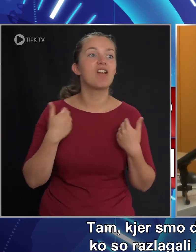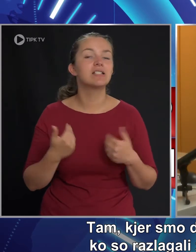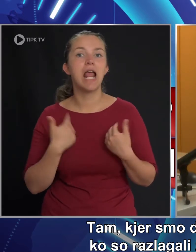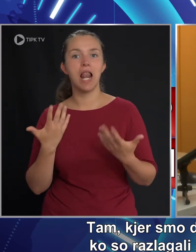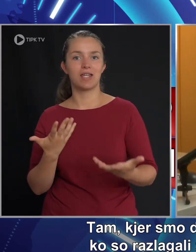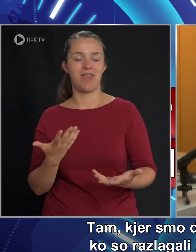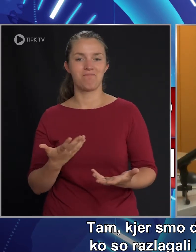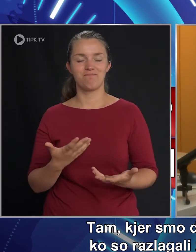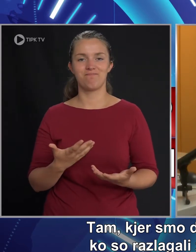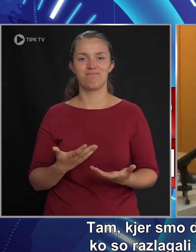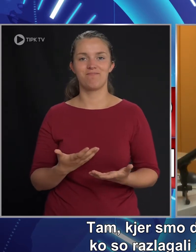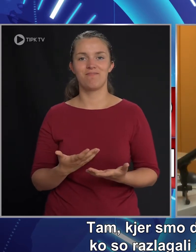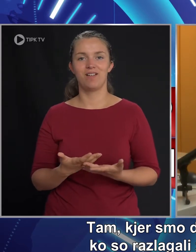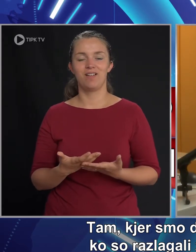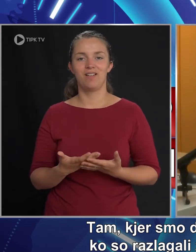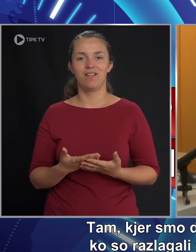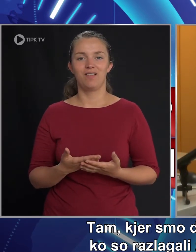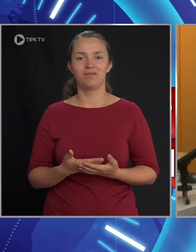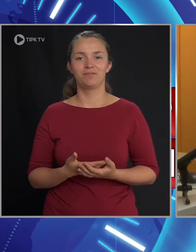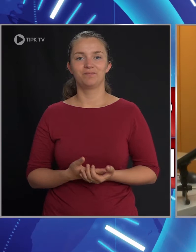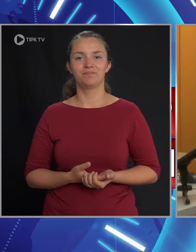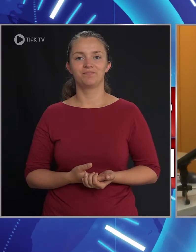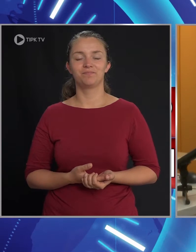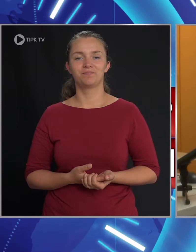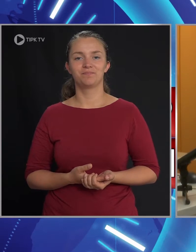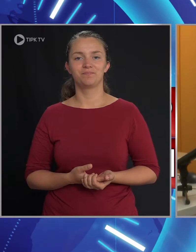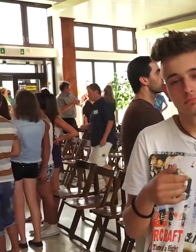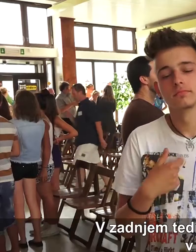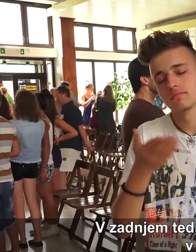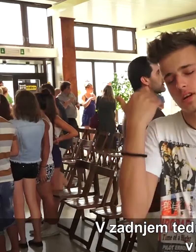nekim veseljem, pač, ne vem, tako.